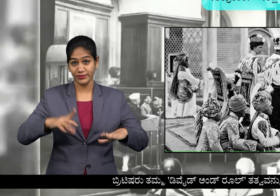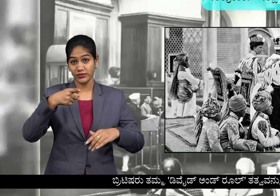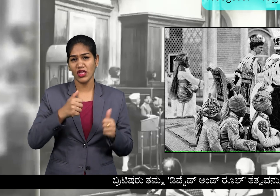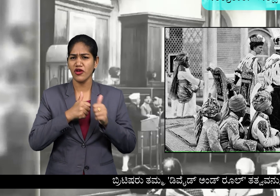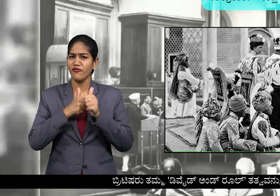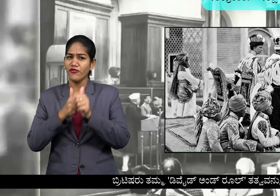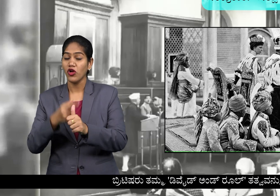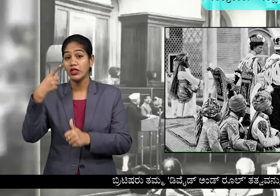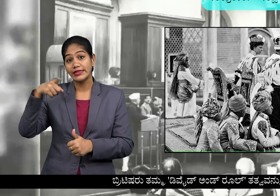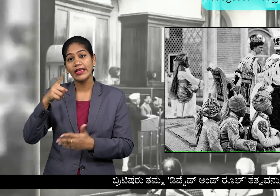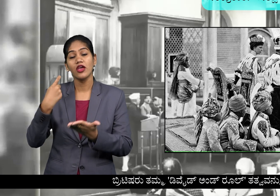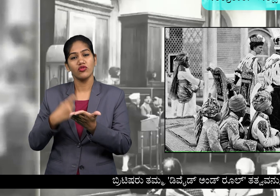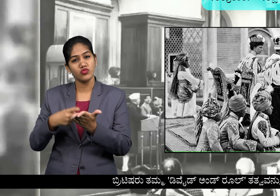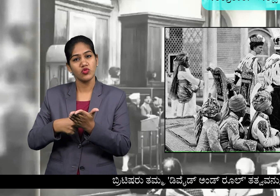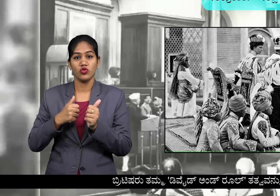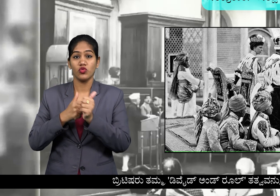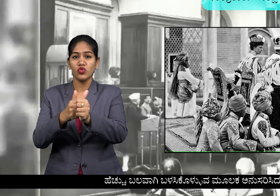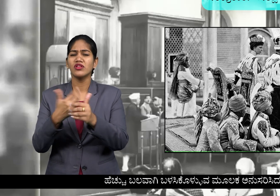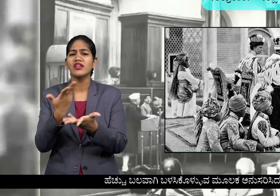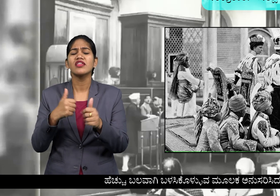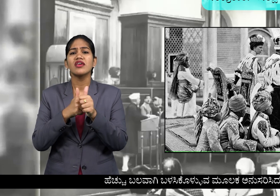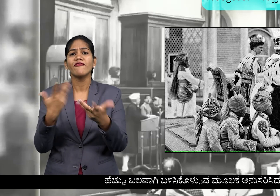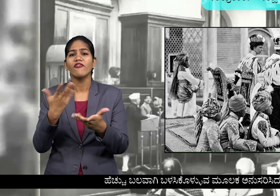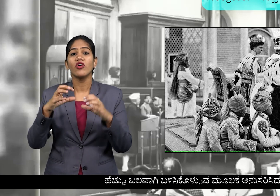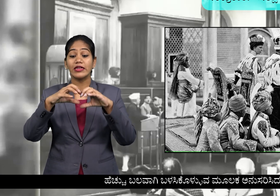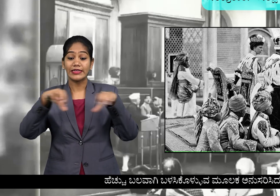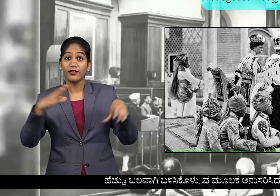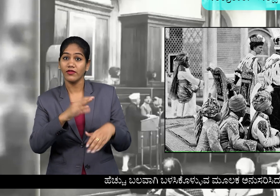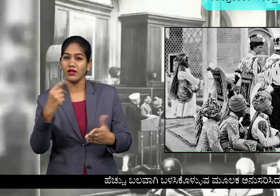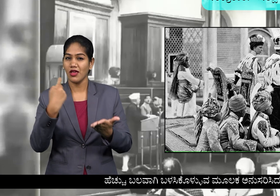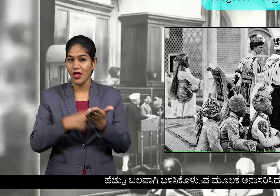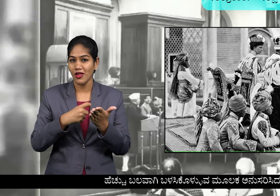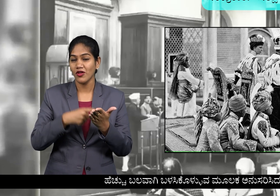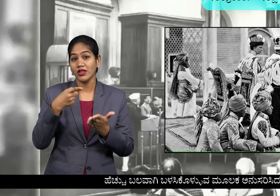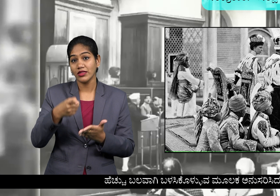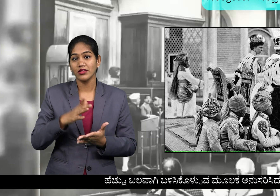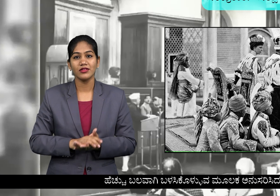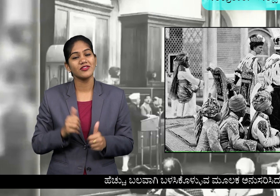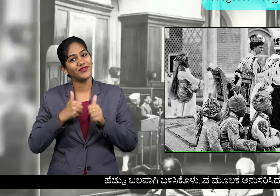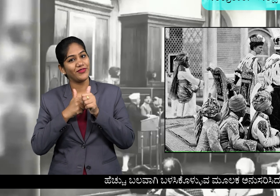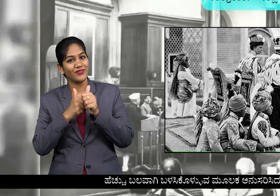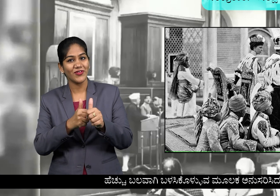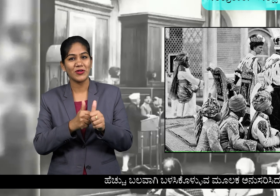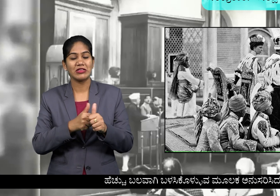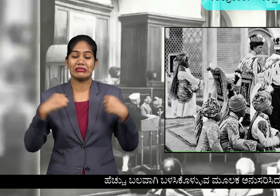ಬ್ರಿಟಿಷರು ತಮ್ಮ ಡಿವೈಡ್ ಆ್ಯಂಡ್ ರೂಲ್ ತತ್ವವನ್ನು ಹೆಚ್ಚು ಬಲವಾಗಿ ಬಳಸಿಕೊಳ್ಳುವ ಮೂಲಕ ಅನುಸರಿಸಿದರು.